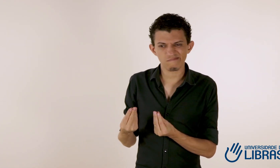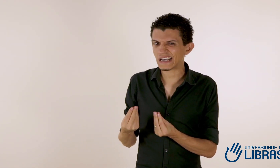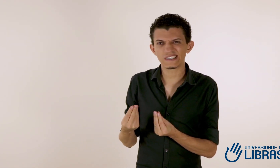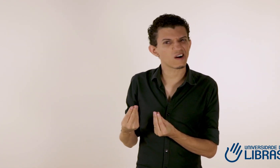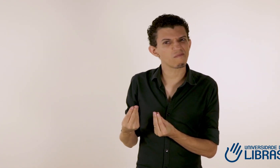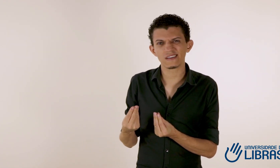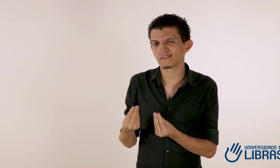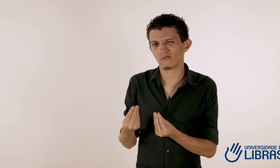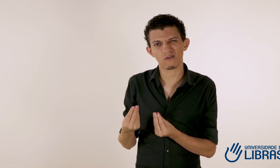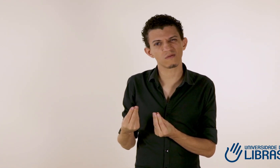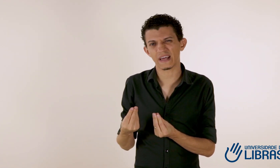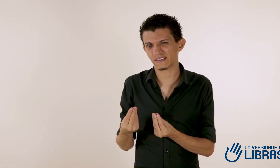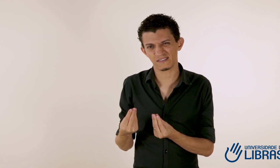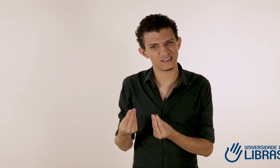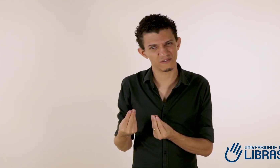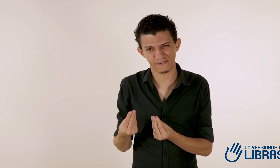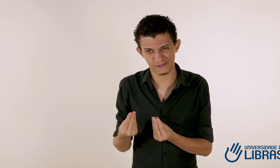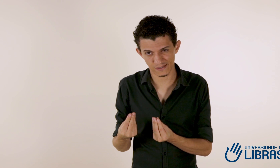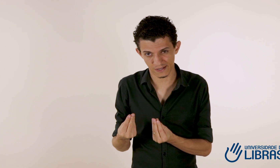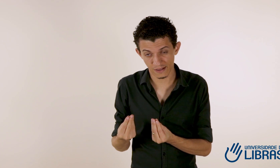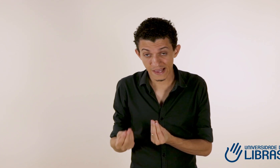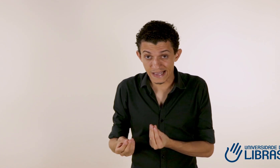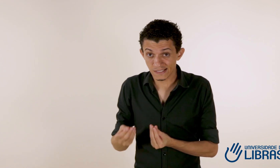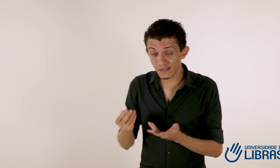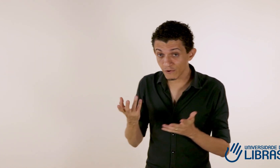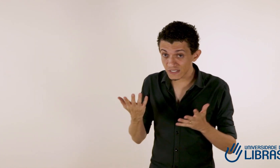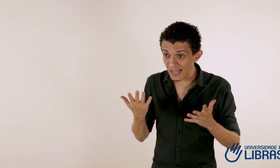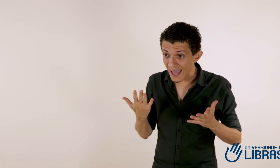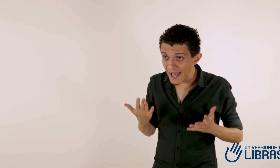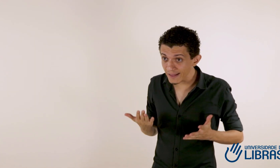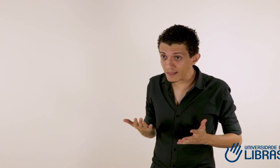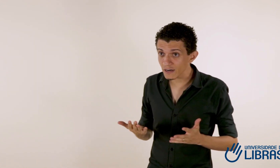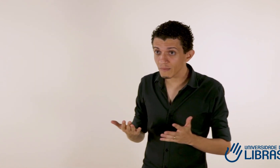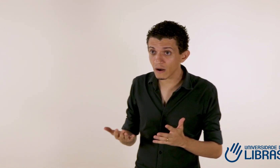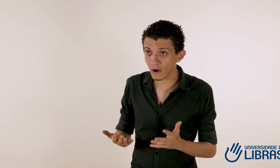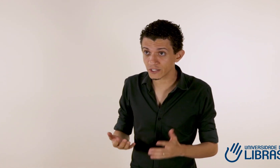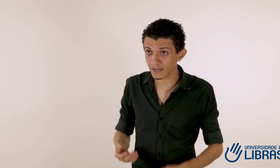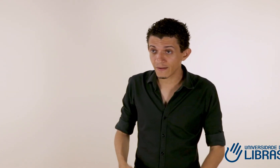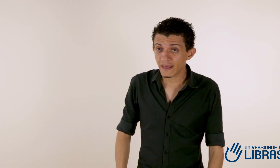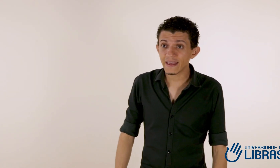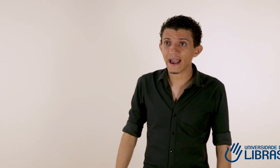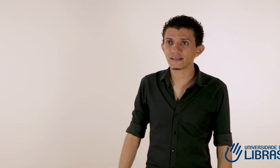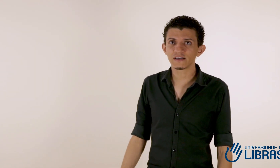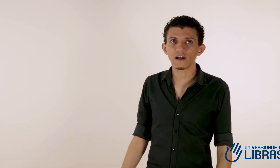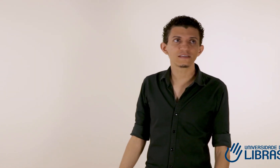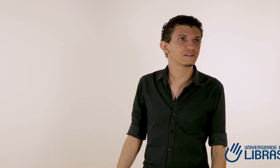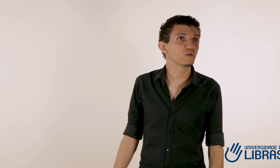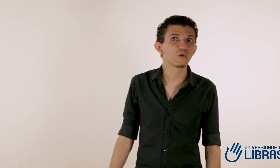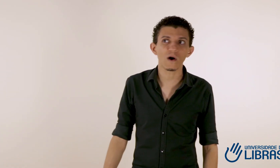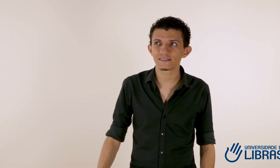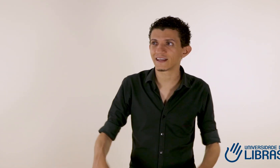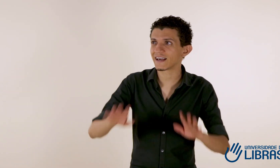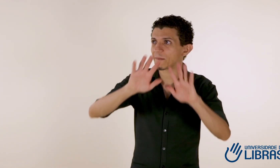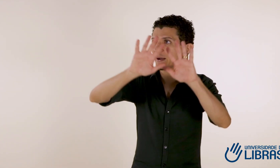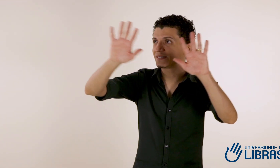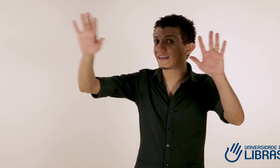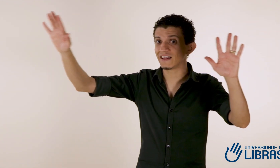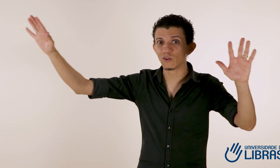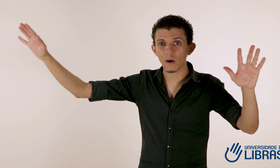Mas geralmente não acontece sendo feito assim. Se você entra numa loja e aí você olha assim, nossa, tá aquela prateleira enorme